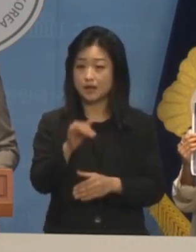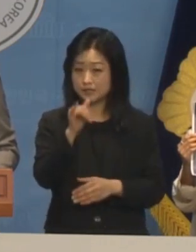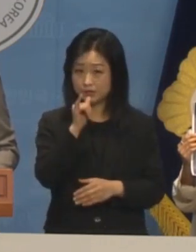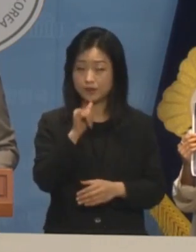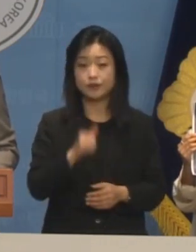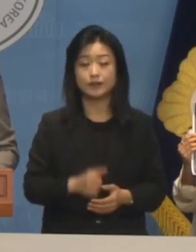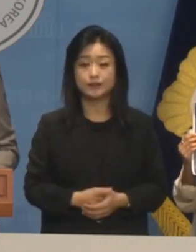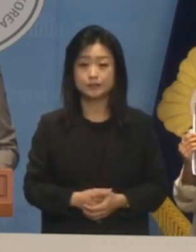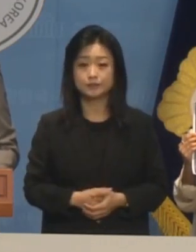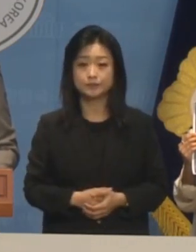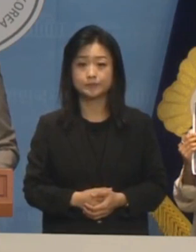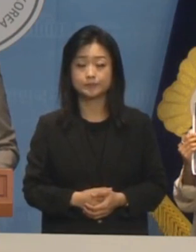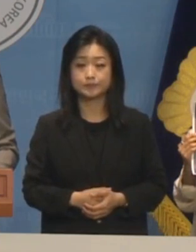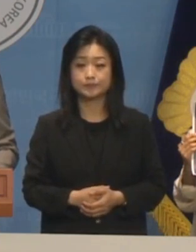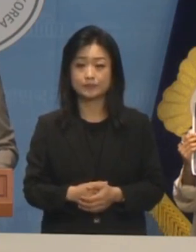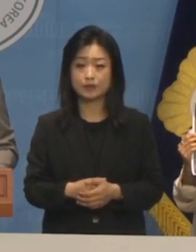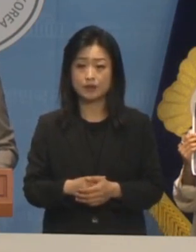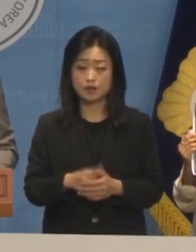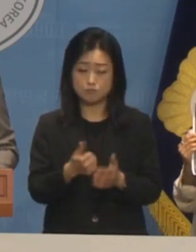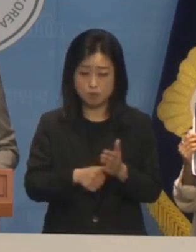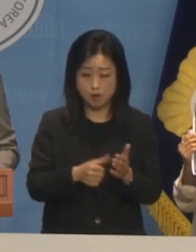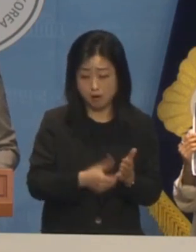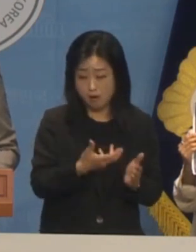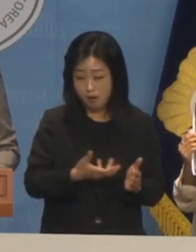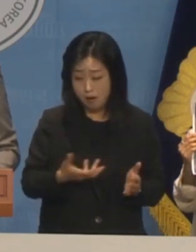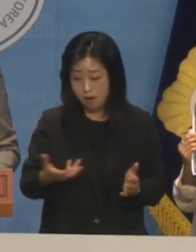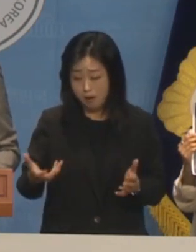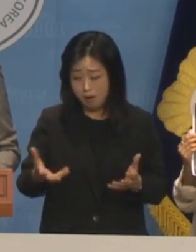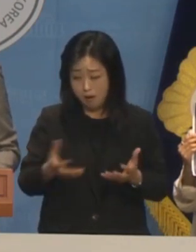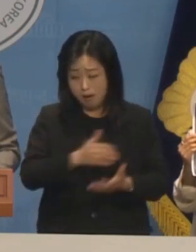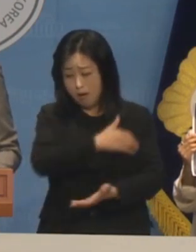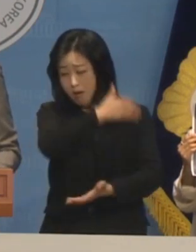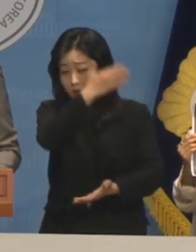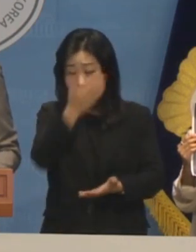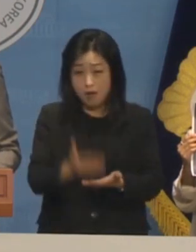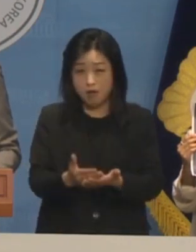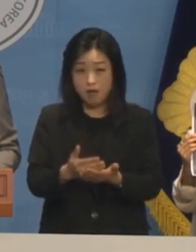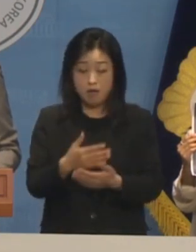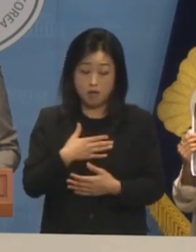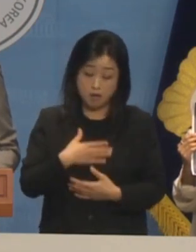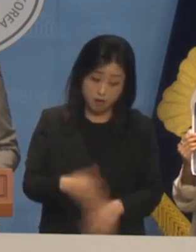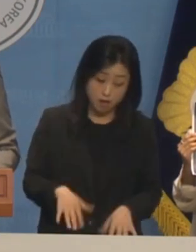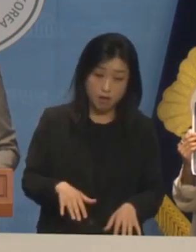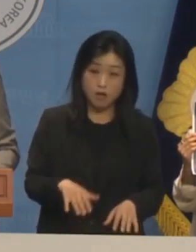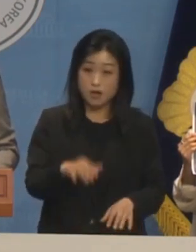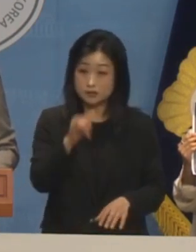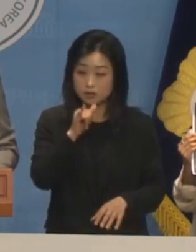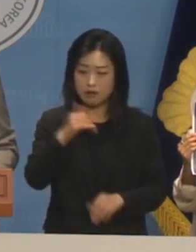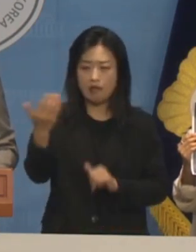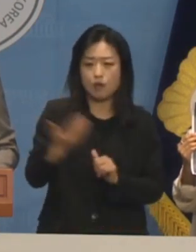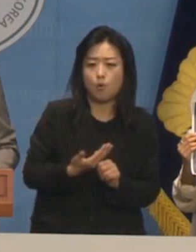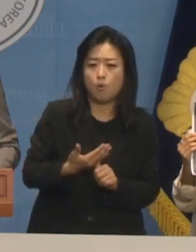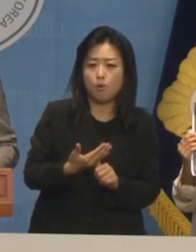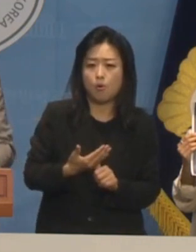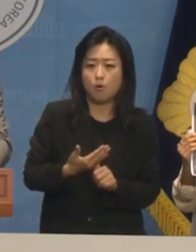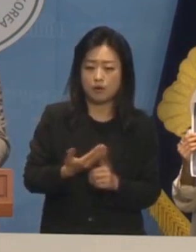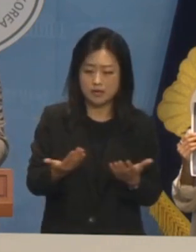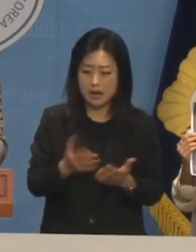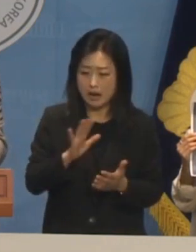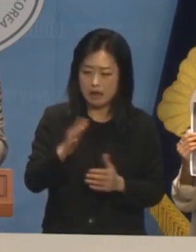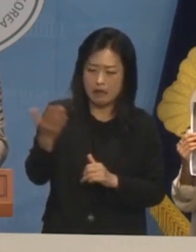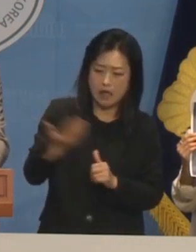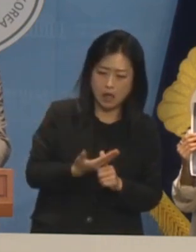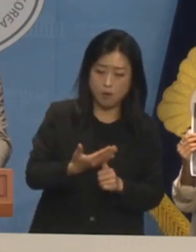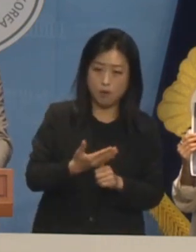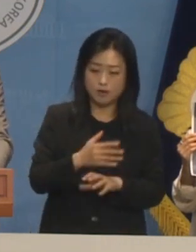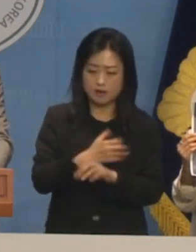반복되고 있습니다. 살인적인 물량을 소화할 틈도 없이 조금이라도 지치되면 해고와 다름없는 계약 해지를 당하는